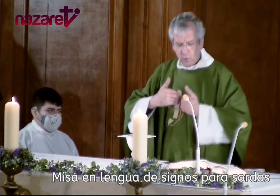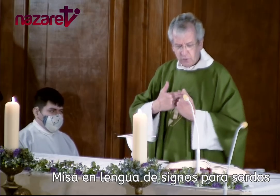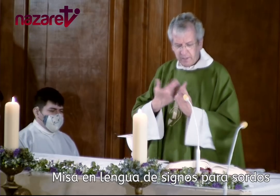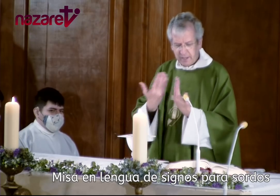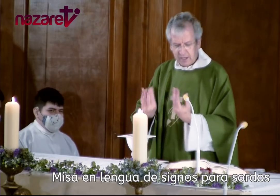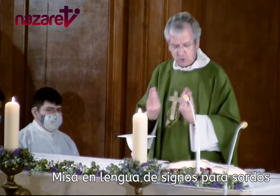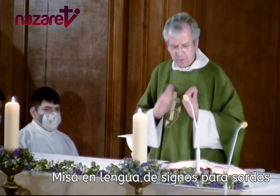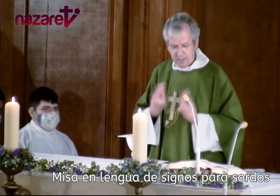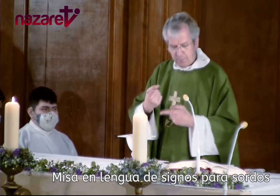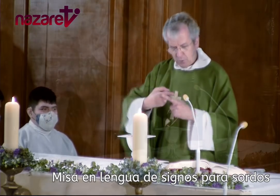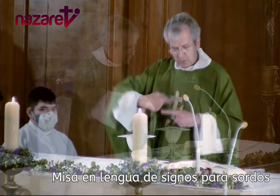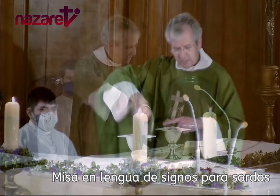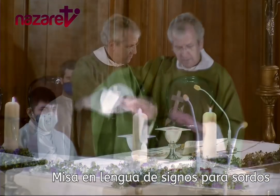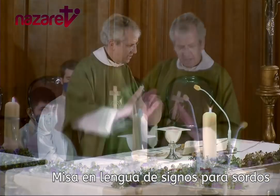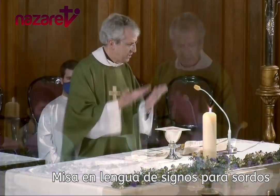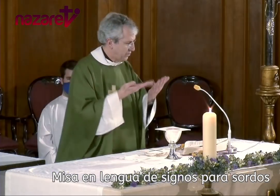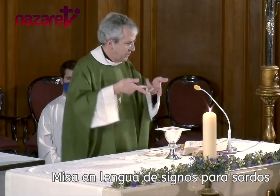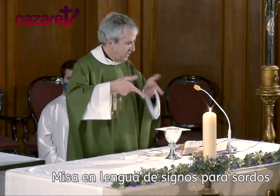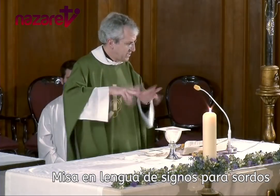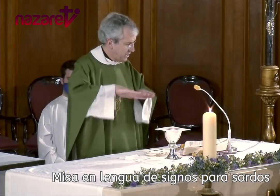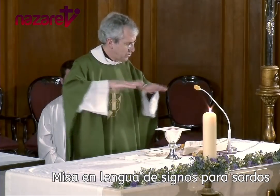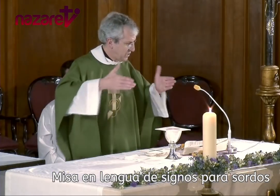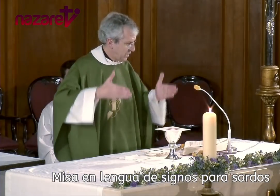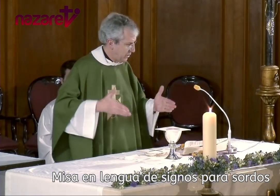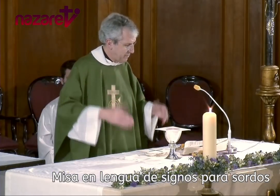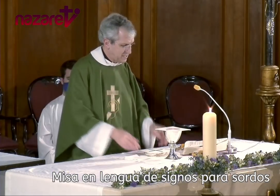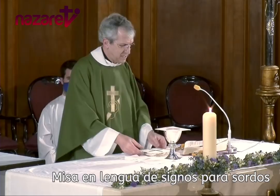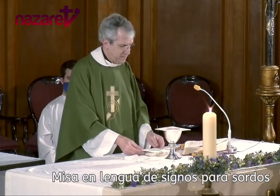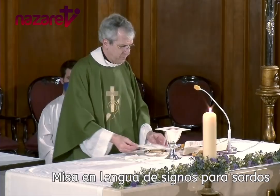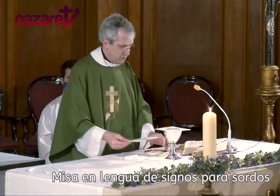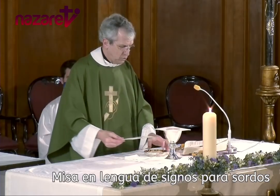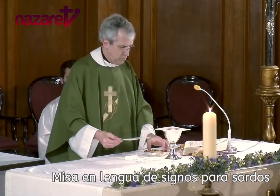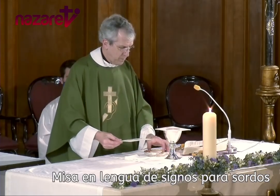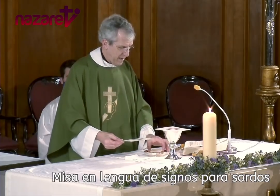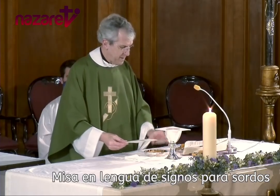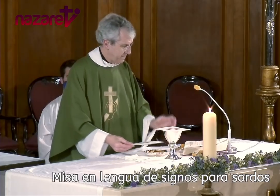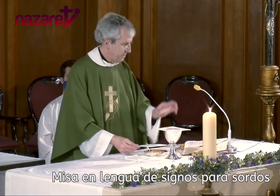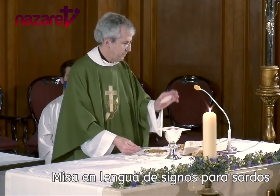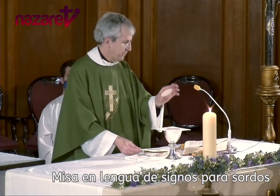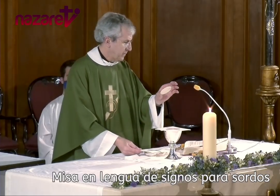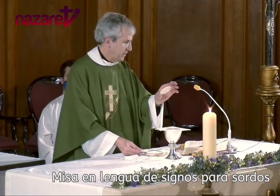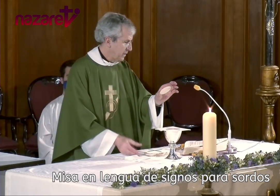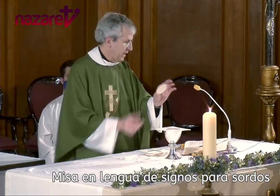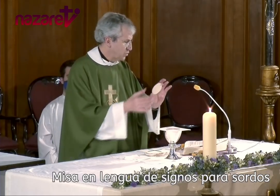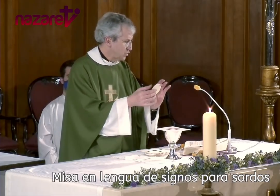iba a entregar su vida por nuestra liberación, estando sentado a la mesa, tomó pan en sus